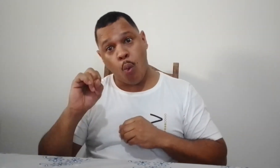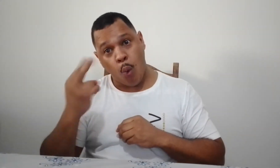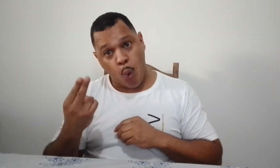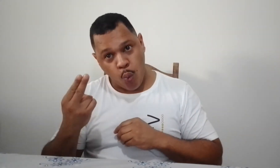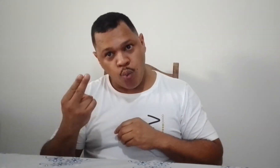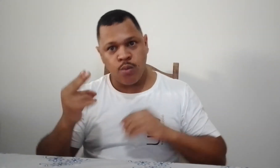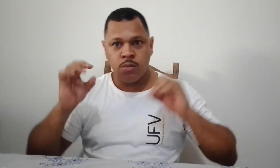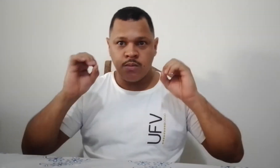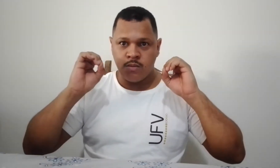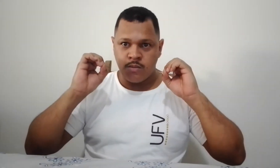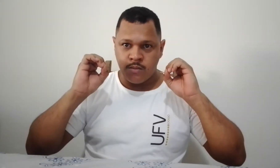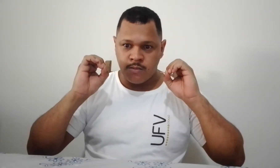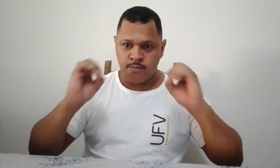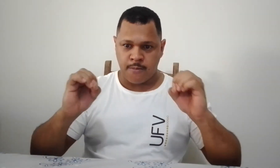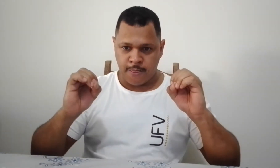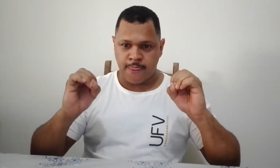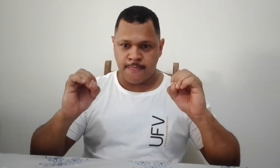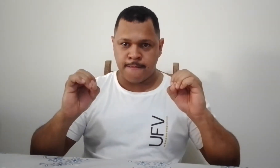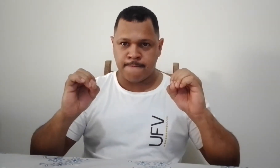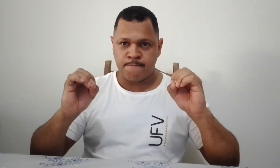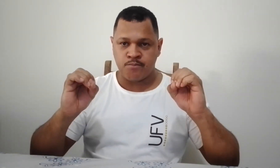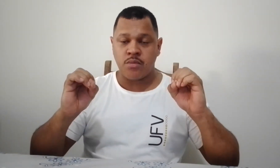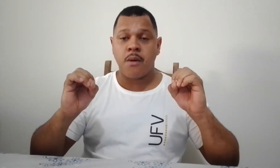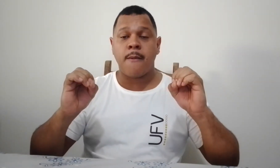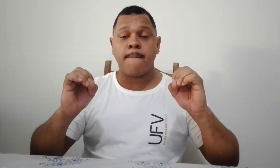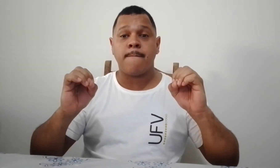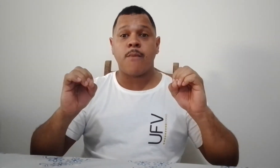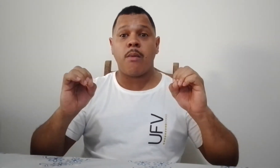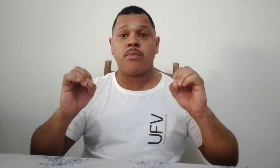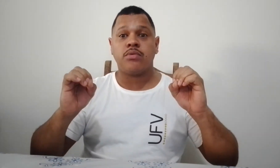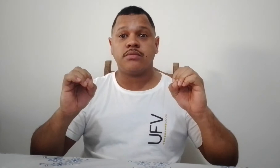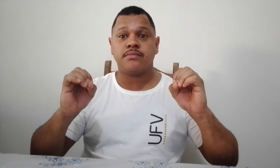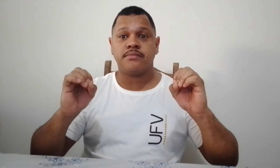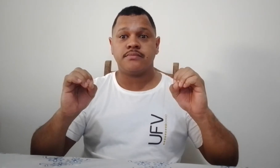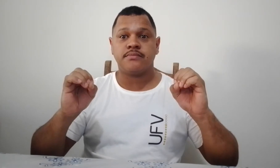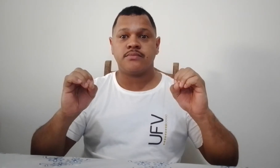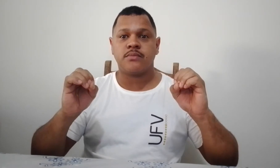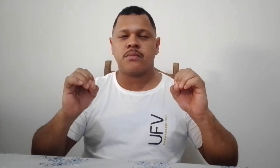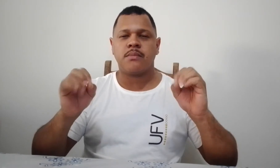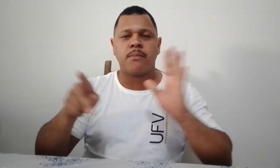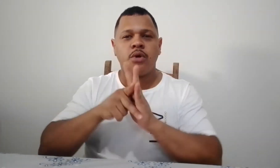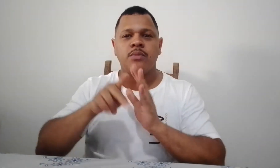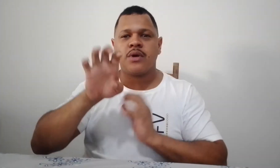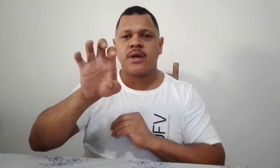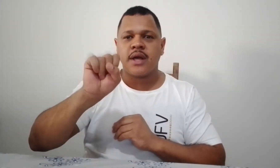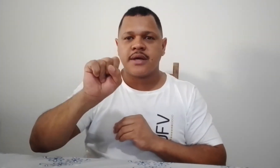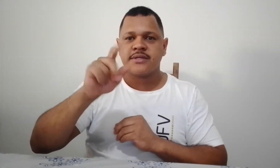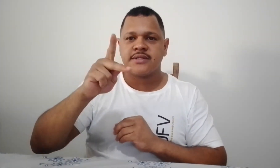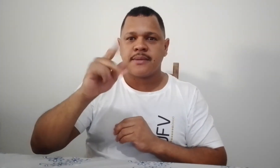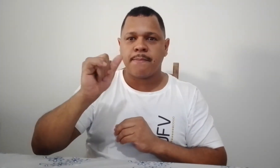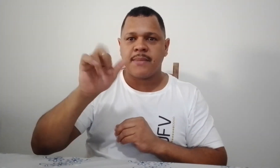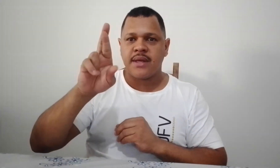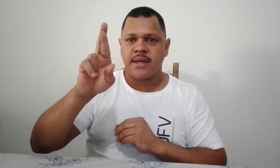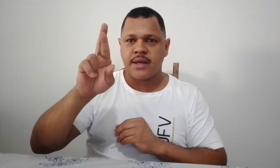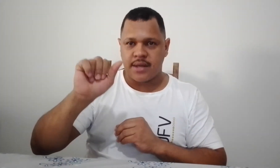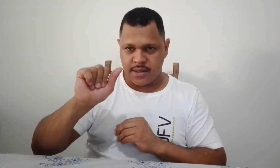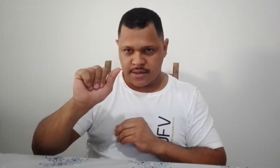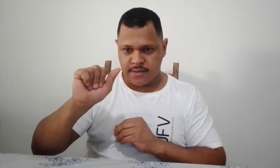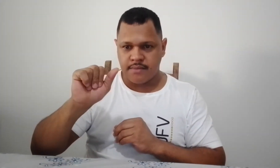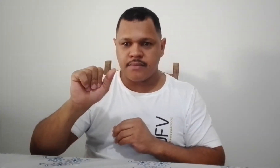magnéticos distintos girando entre os terminais de uma bobina, uma espira. Se a gente observar nesse desenho, o